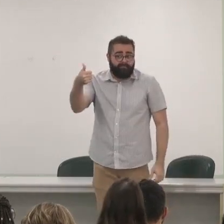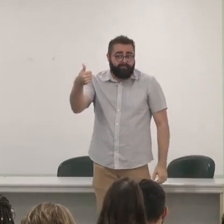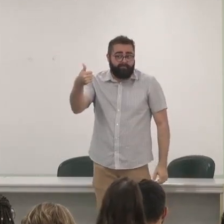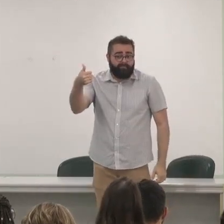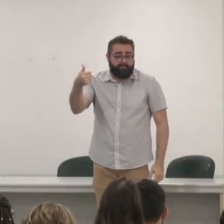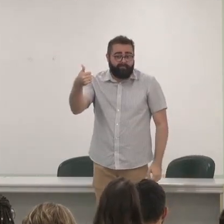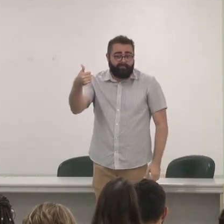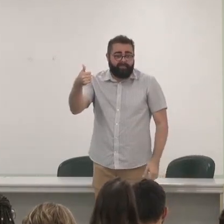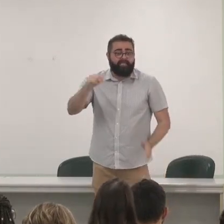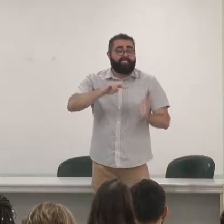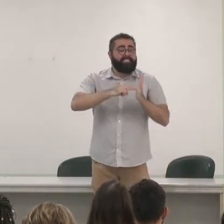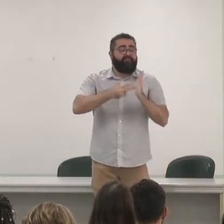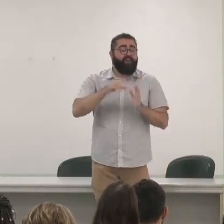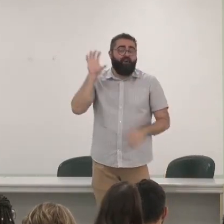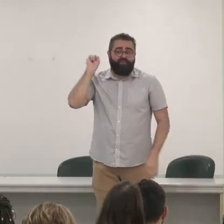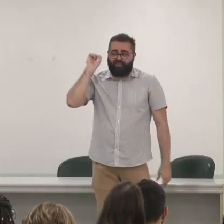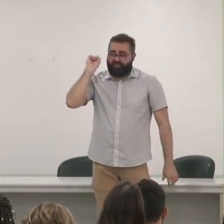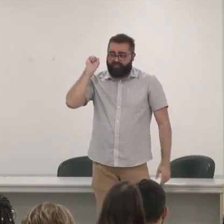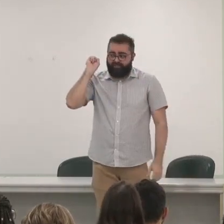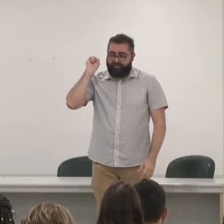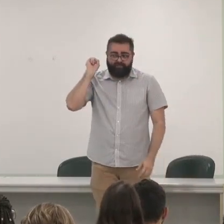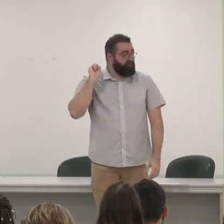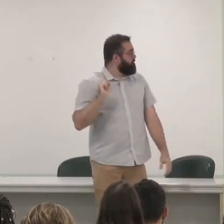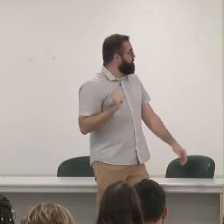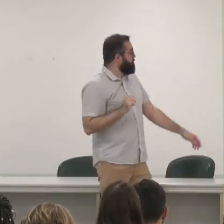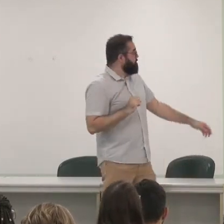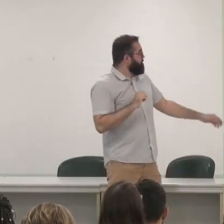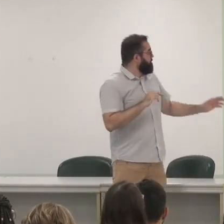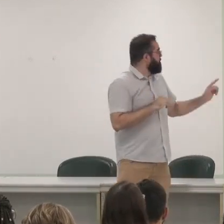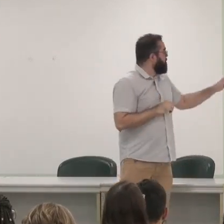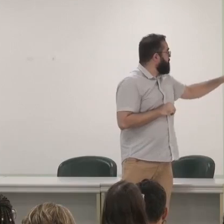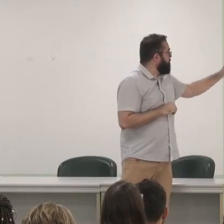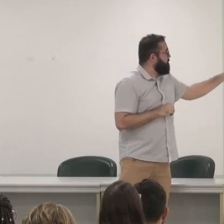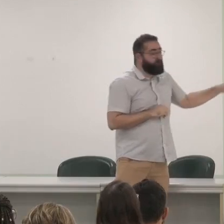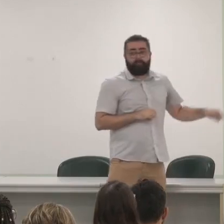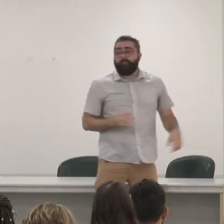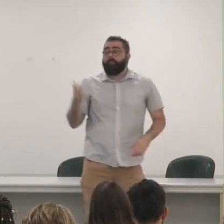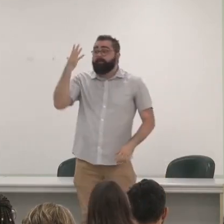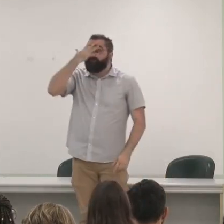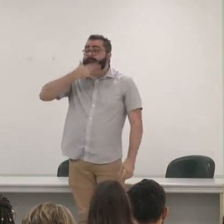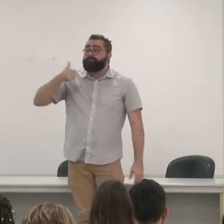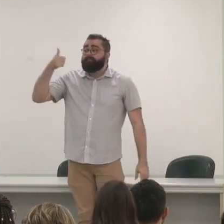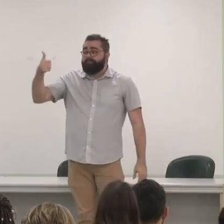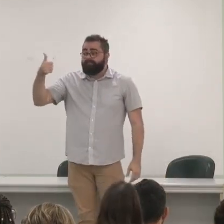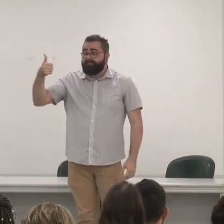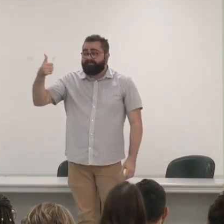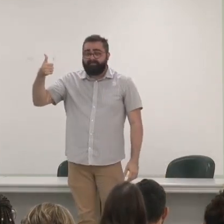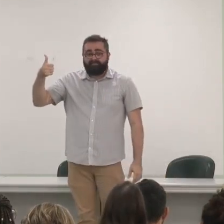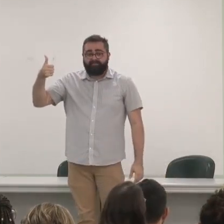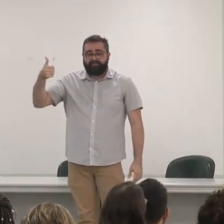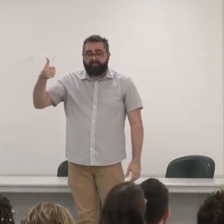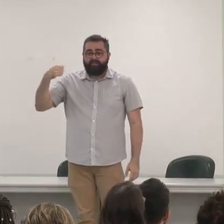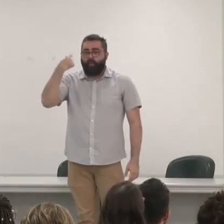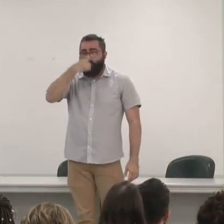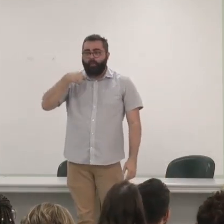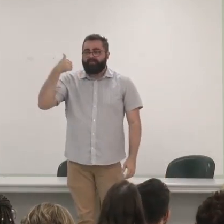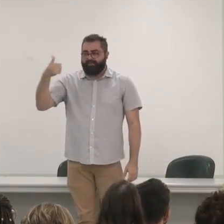a gente tem apontando para a orelha e fazendo bom, significa ouvinte, em língua de sinais de cena, e